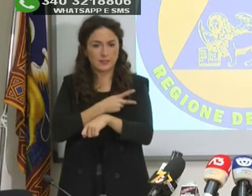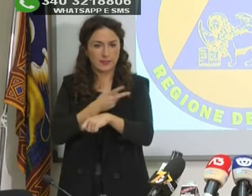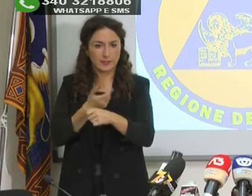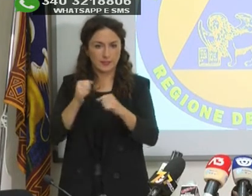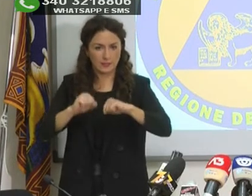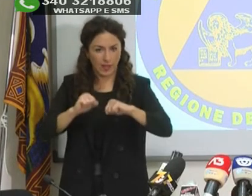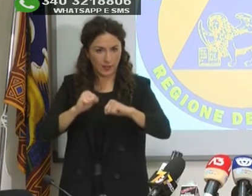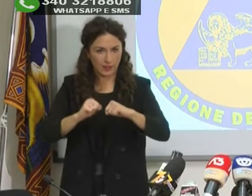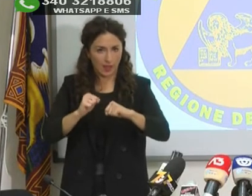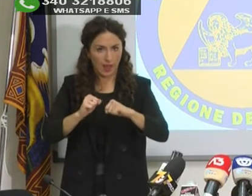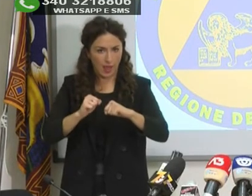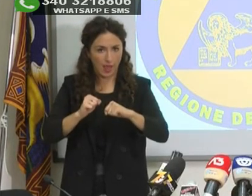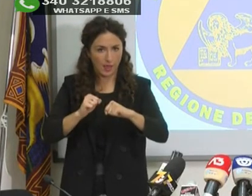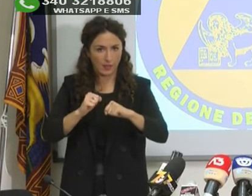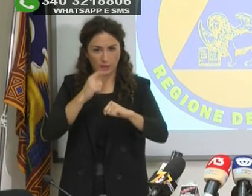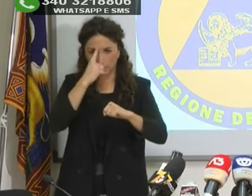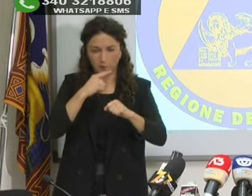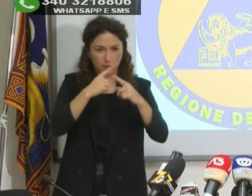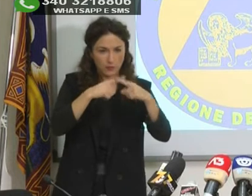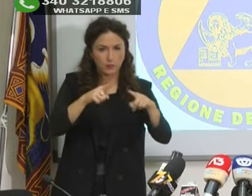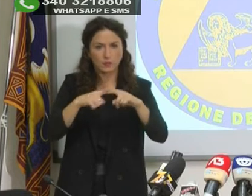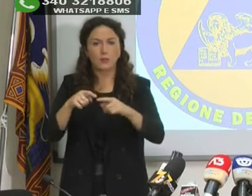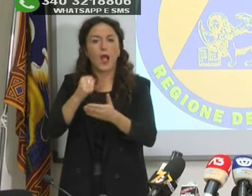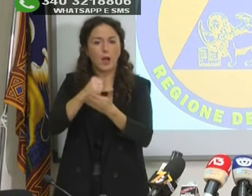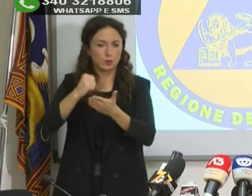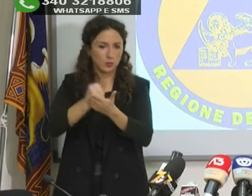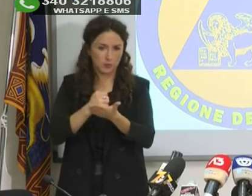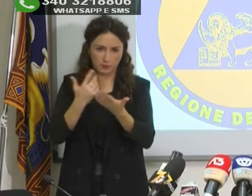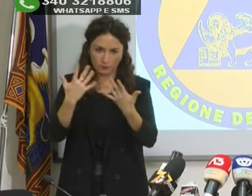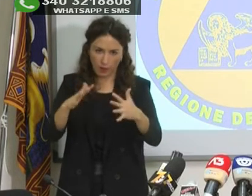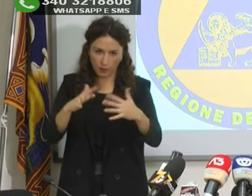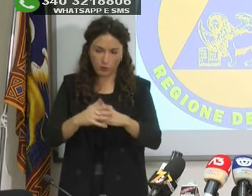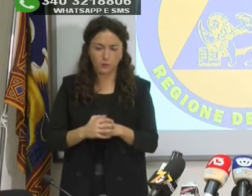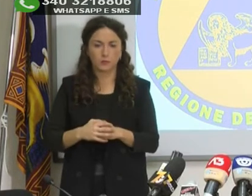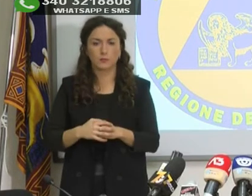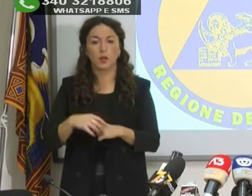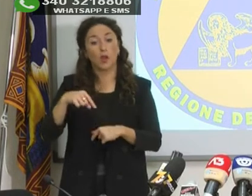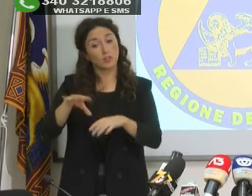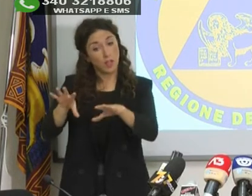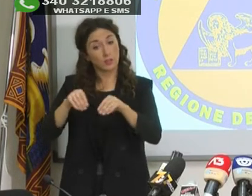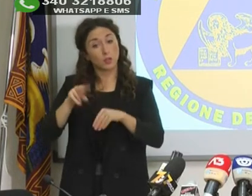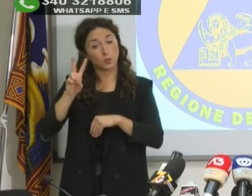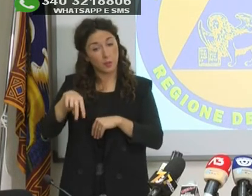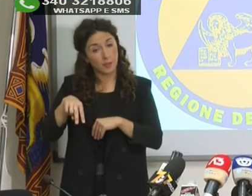insomma dei vari profili, sono state autorizzate. Oggi sono state assunte